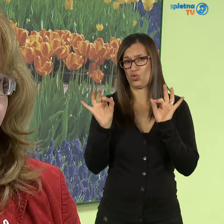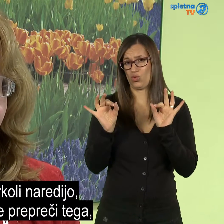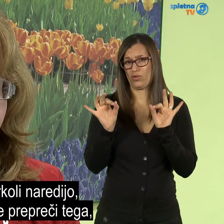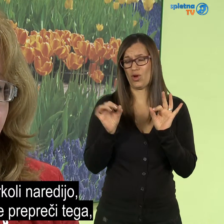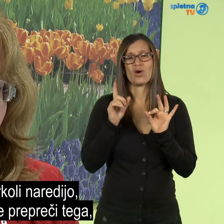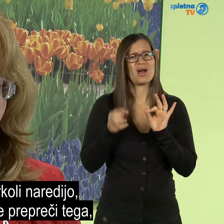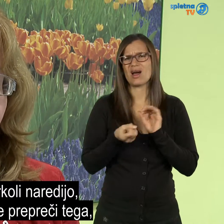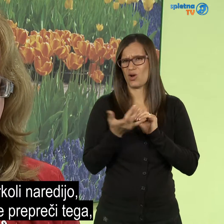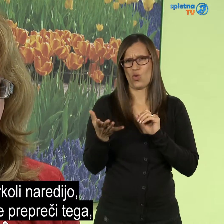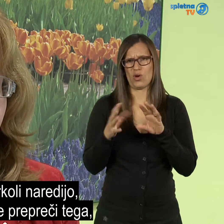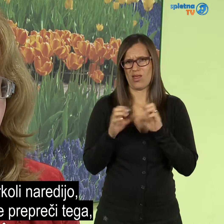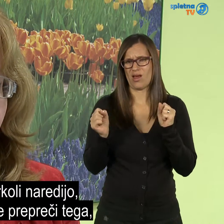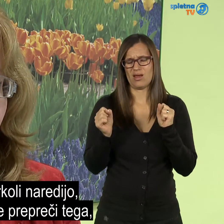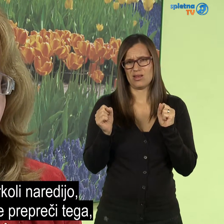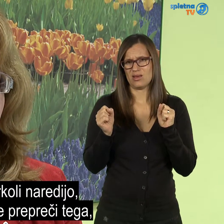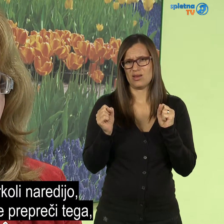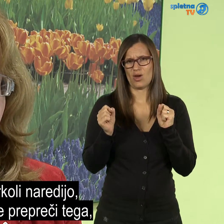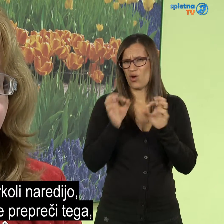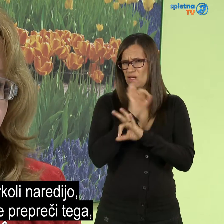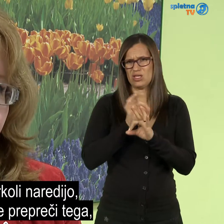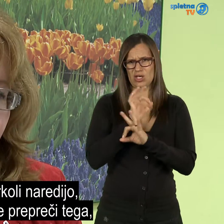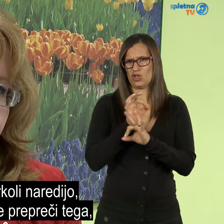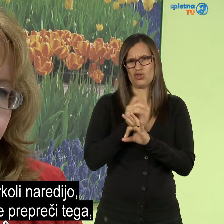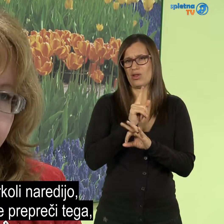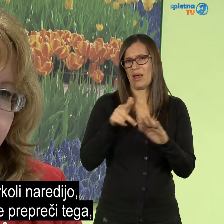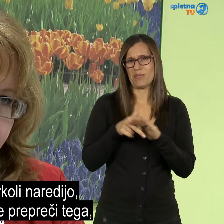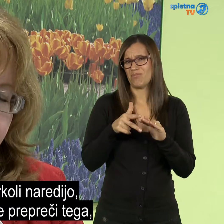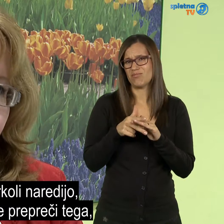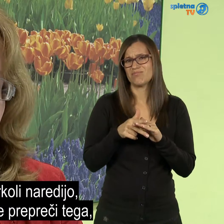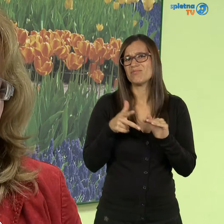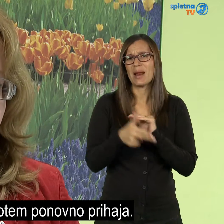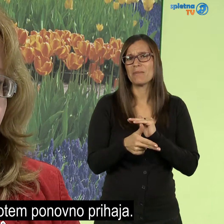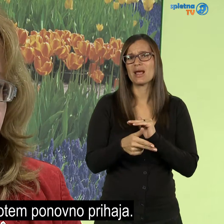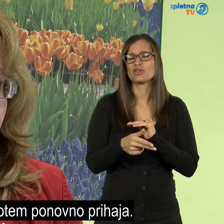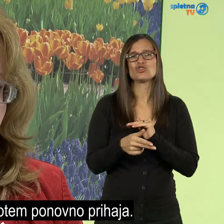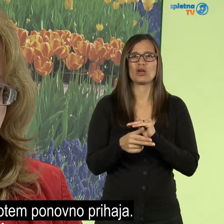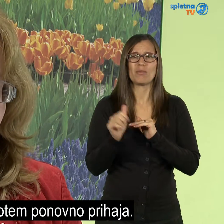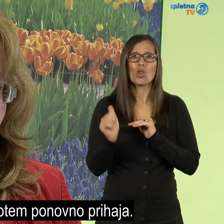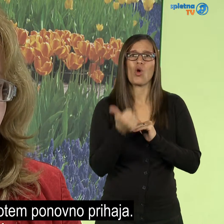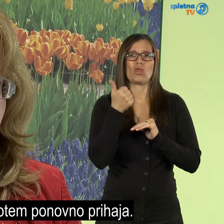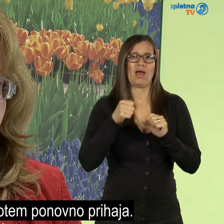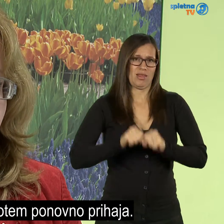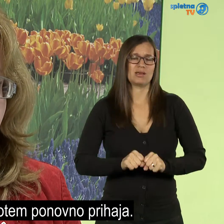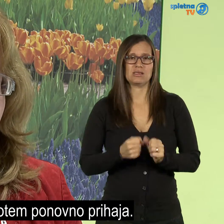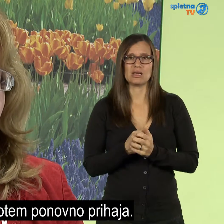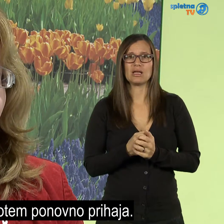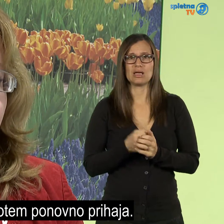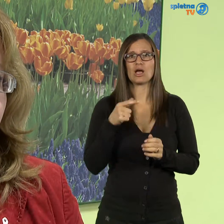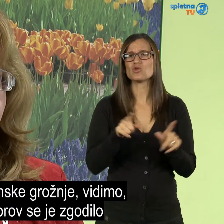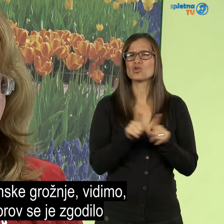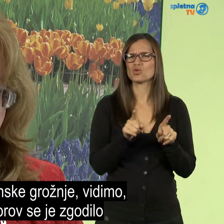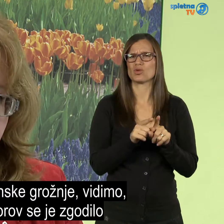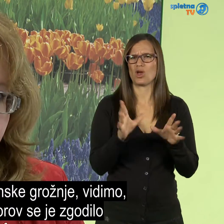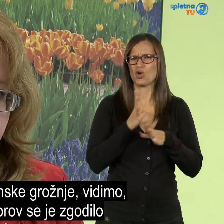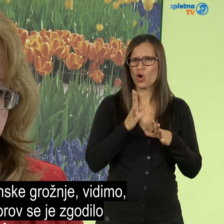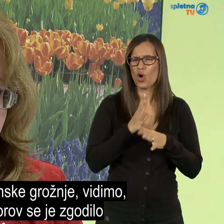ugotovijo, da karkoli naredijo, da nič ne prepreči tega, da do nasilja potem ponovno prihaja. Tukaj so